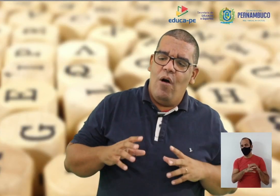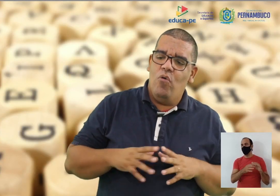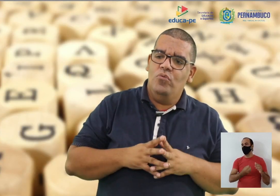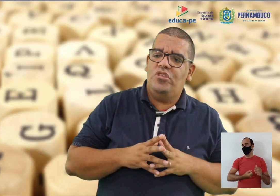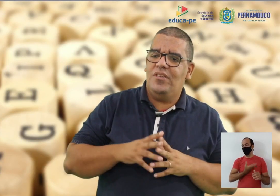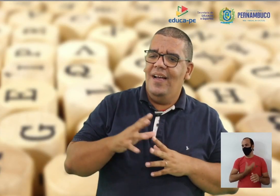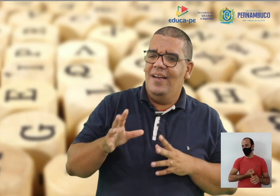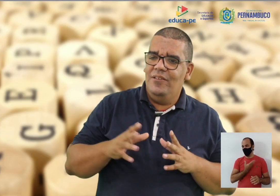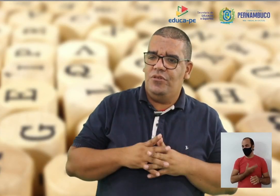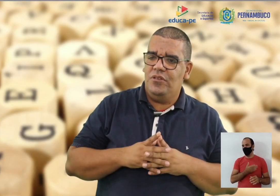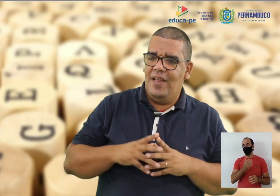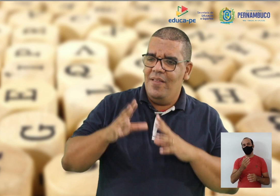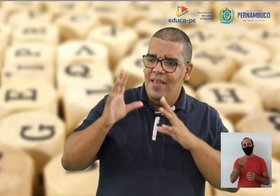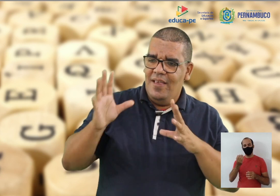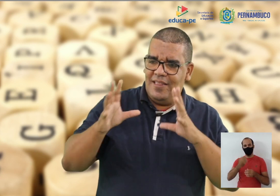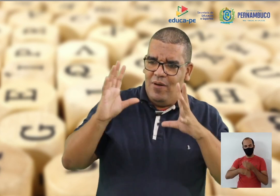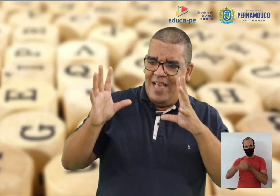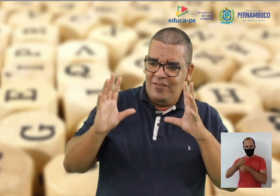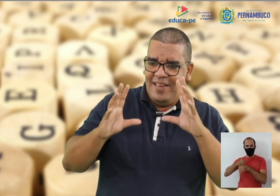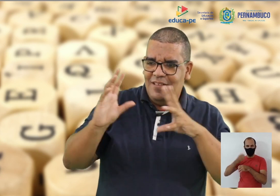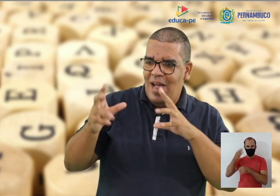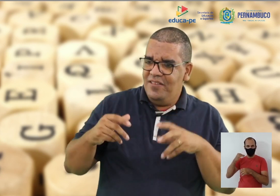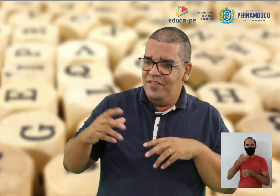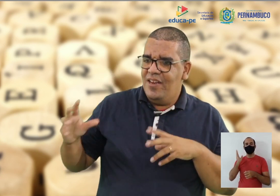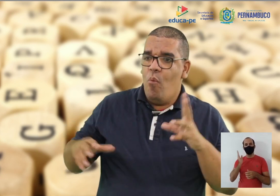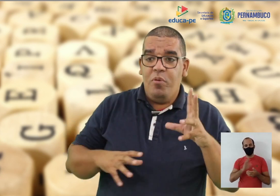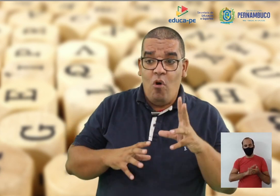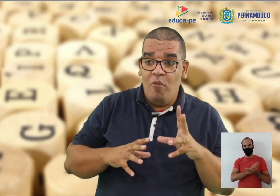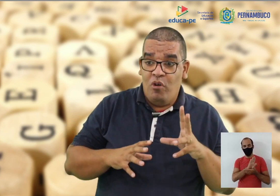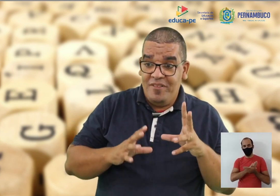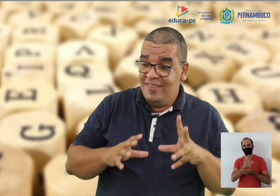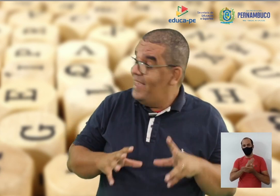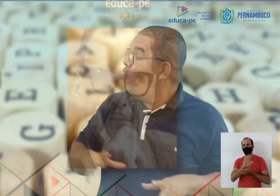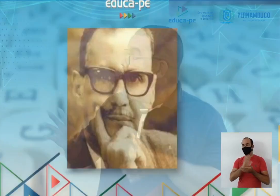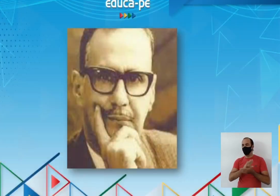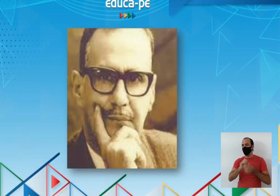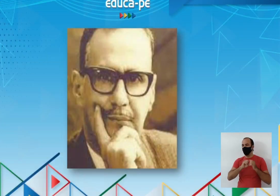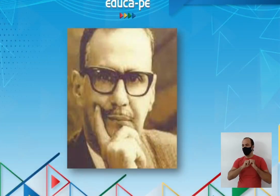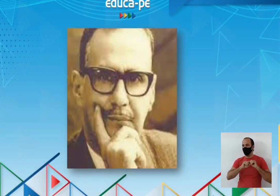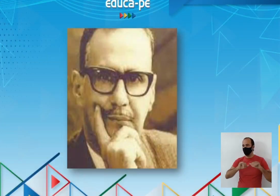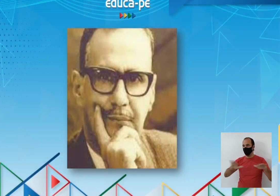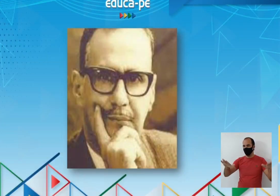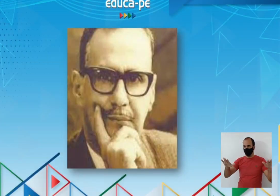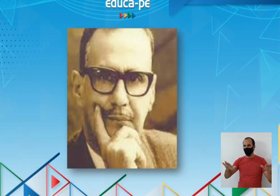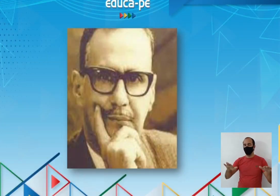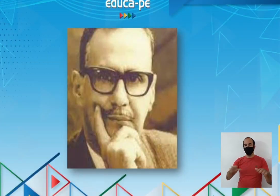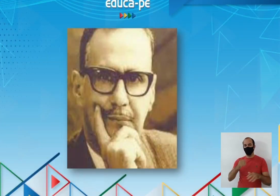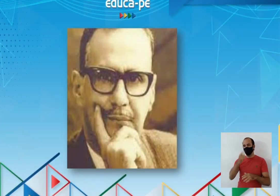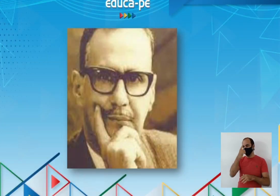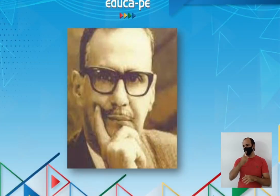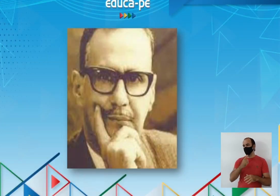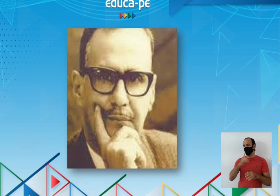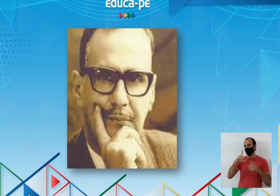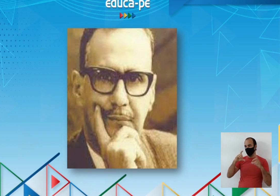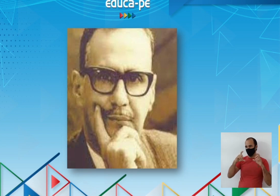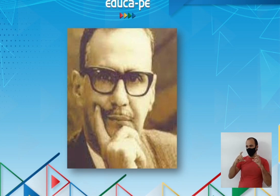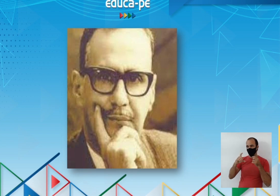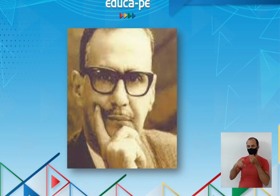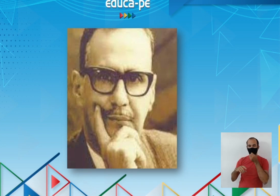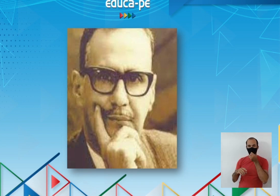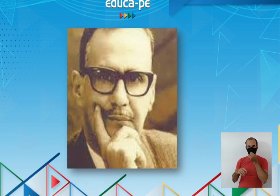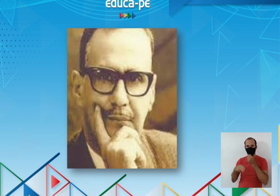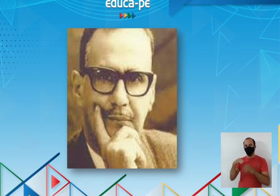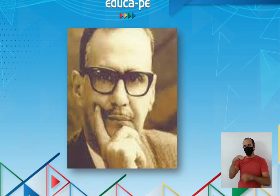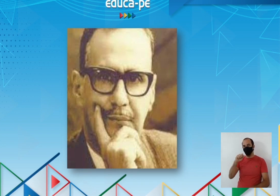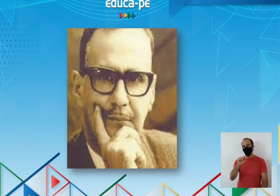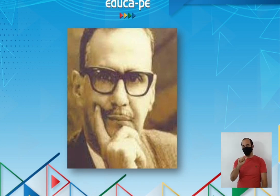publicada há alguns anos, né? Então, essa é uma das imagens de, como o professor Robson gosta de dizer, icônicas do Mauro Mota. E eu gostei muito do que o professor